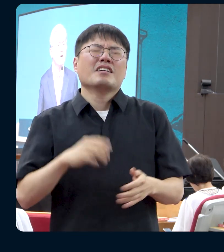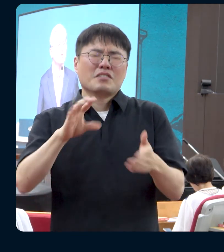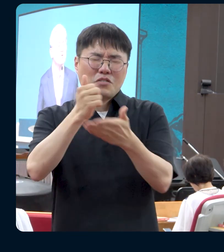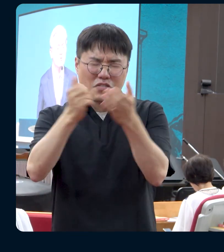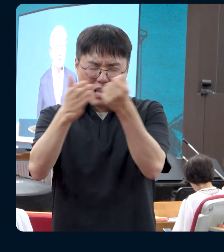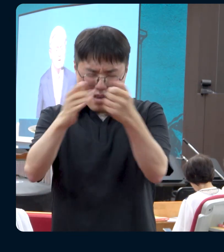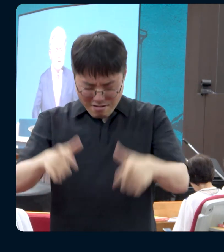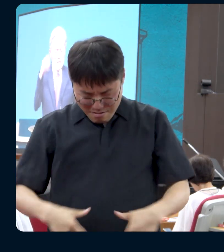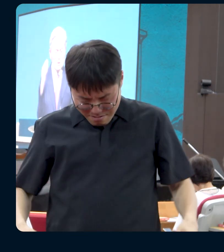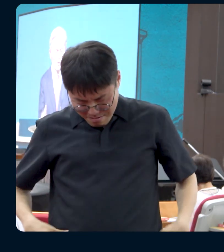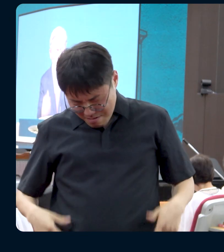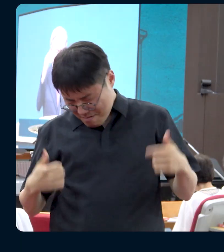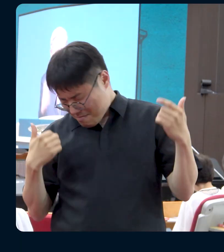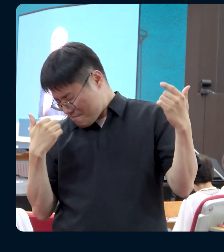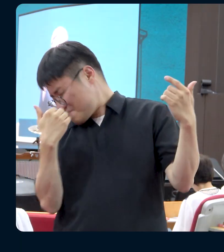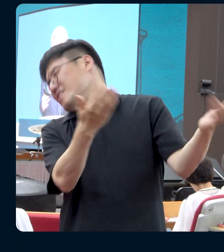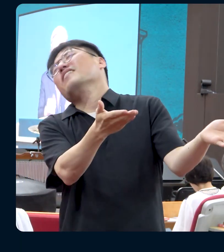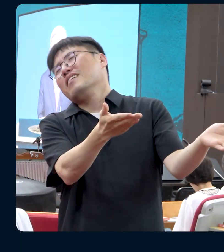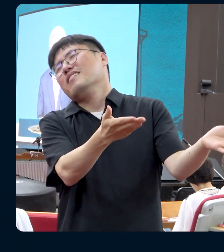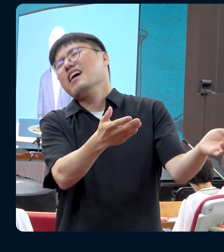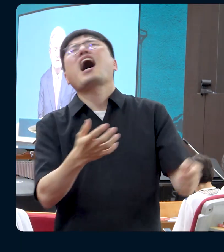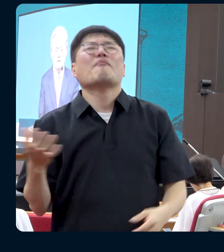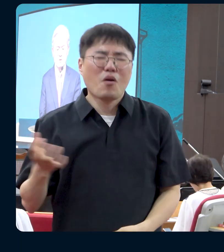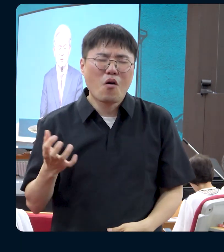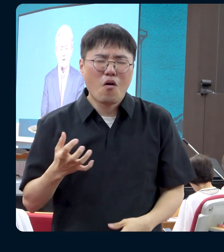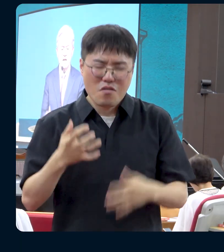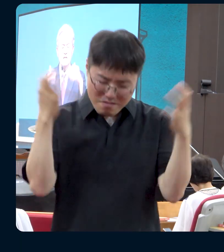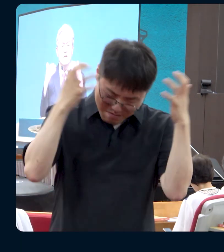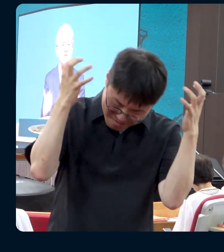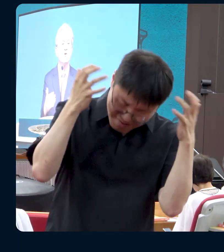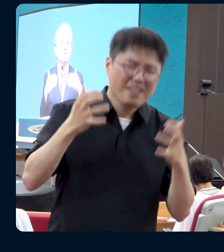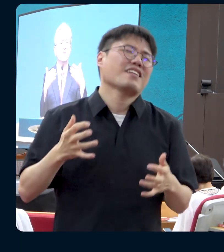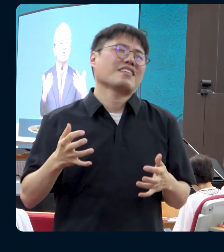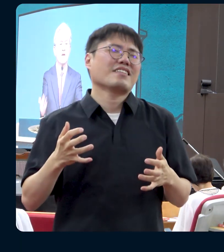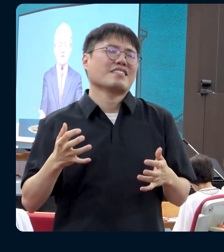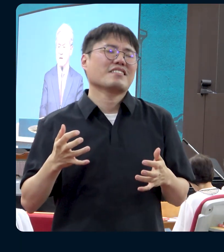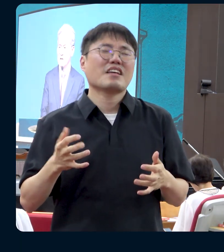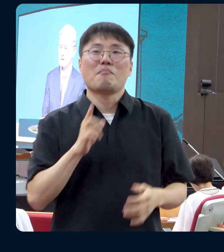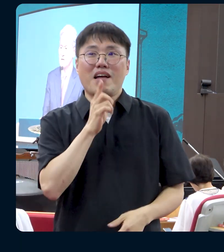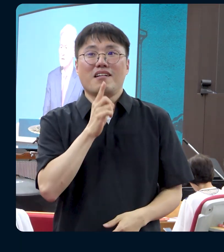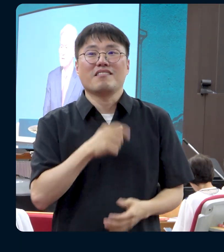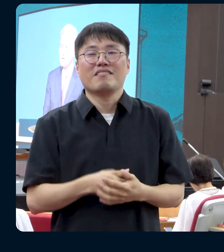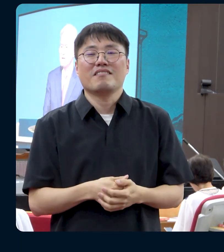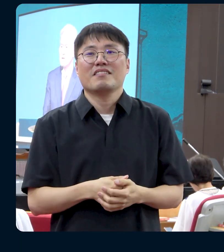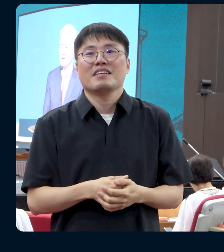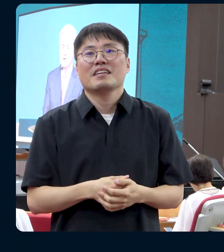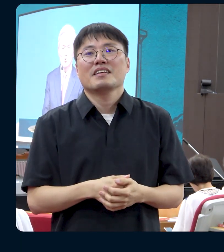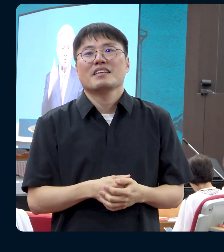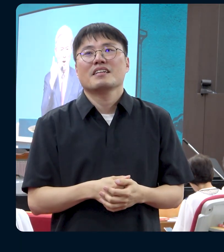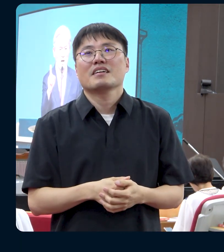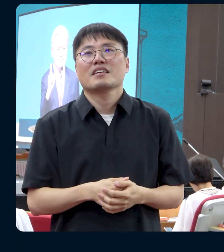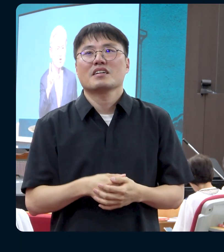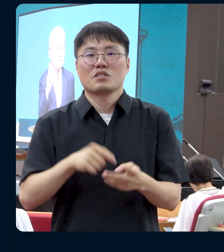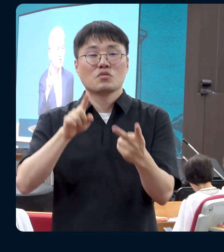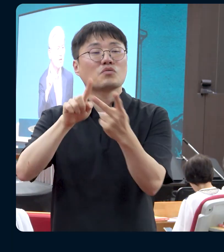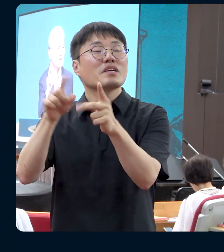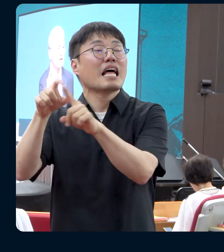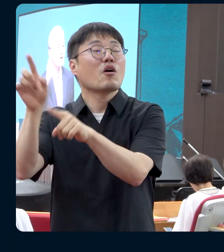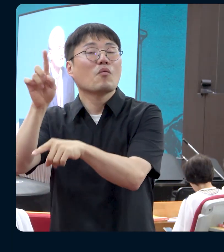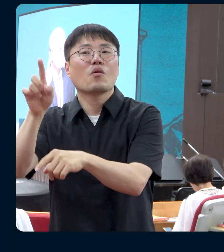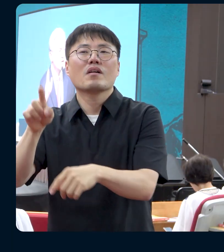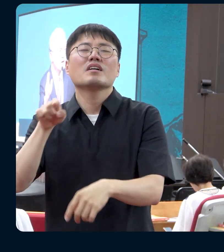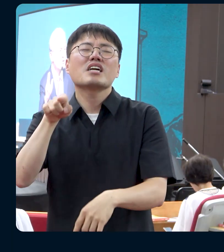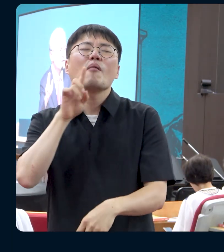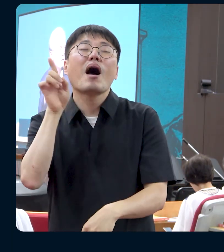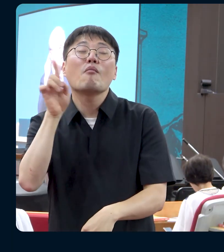때문에 기꺼이 우리가 어리석고, 그리스도 때문에 기꺼이 약하고, 그리스도 때문에 기꺼이 비천하다. 그리고 또 하나의